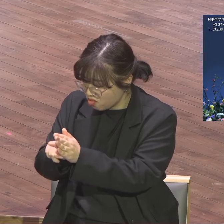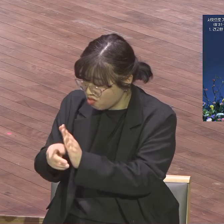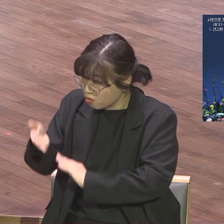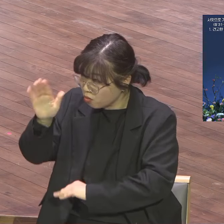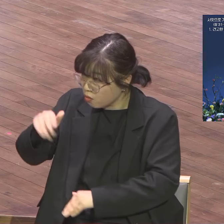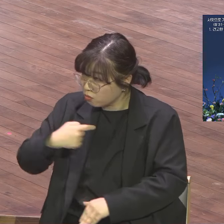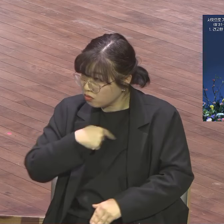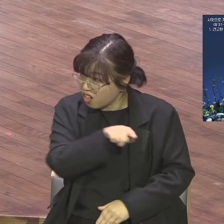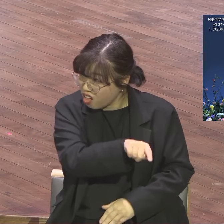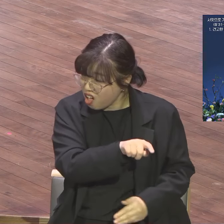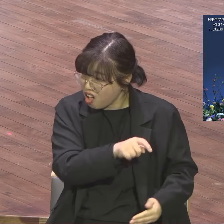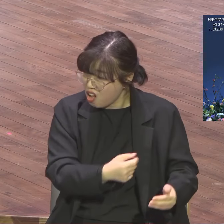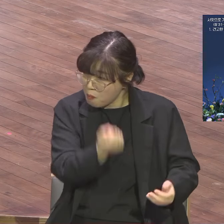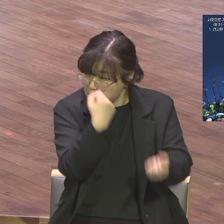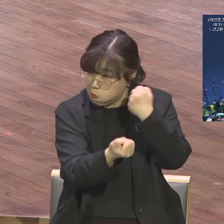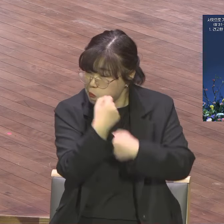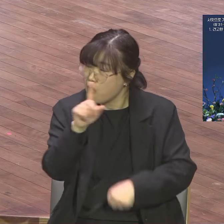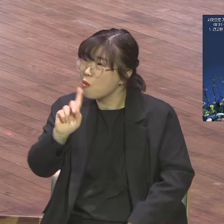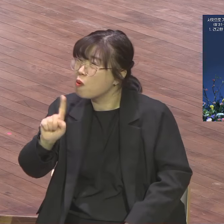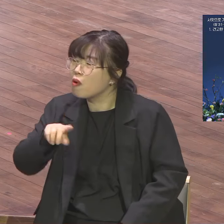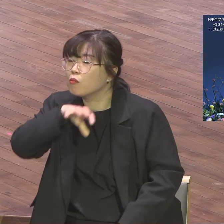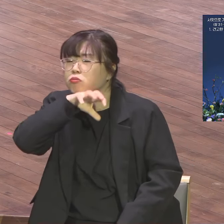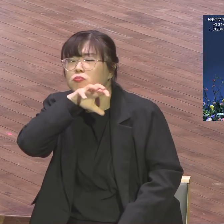하나님 원망합니다. 말씀 다 잊어버리고.